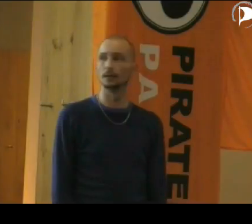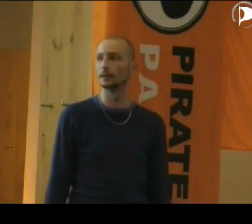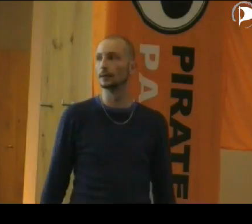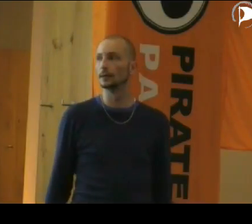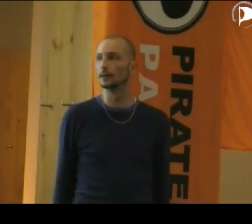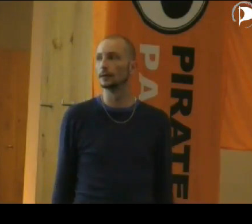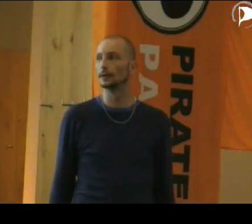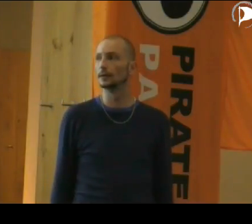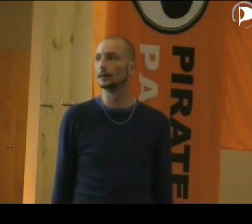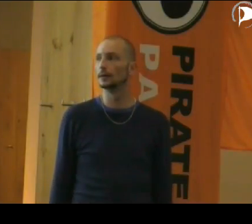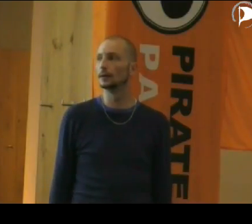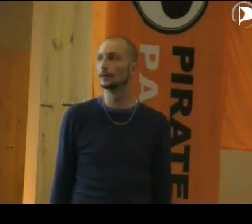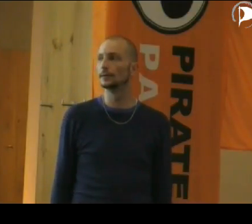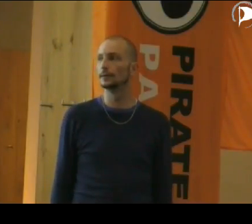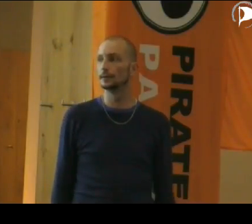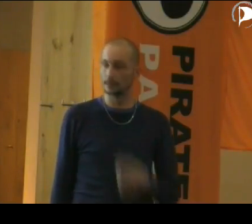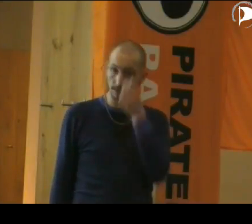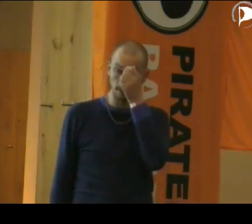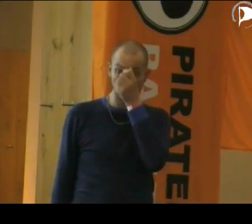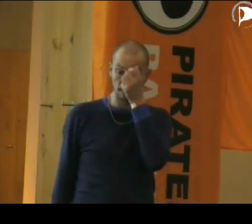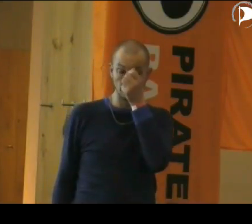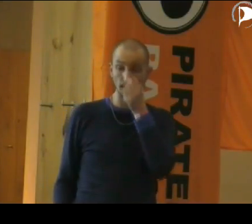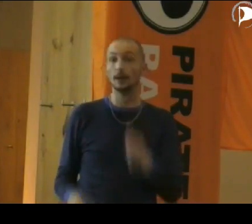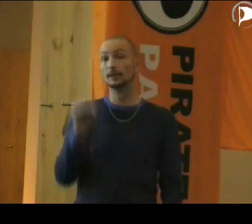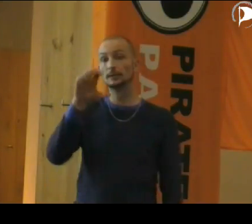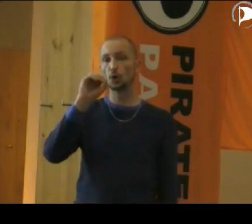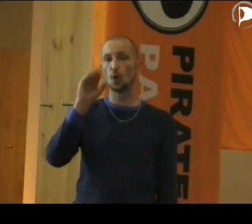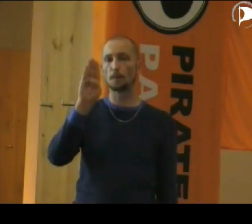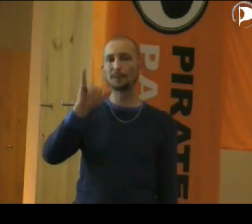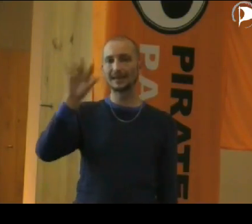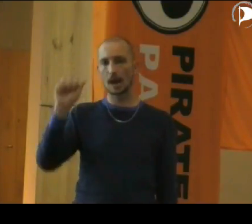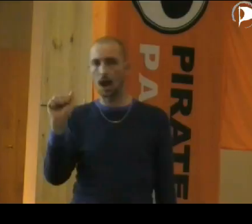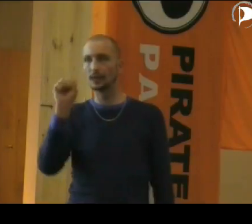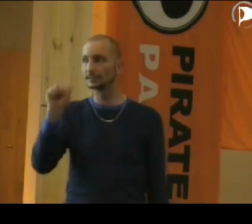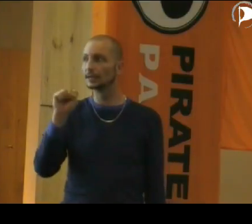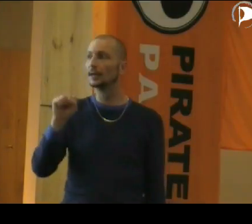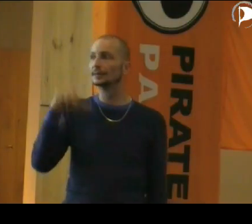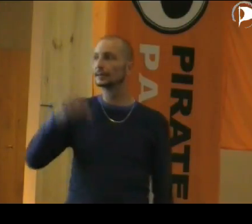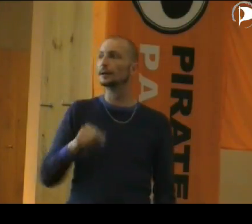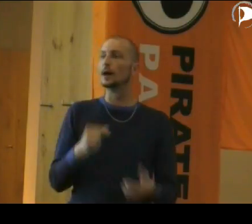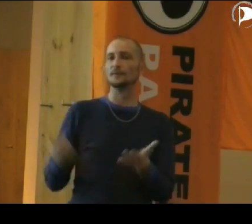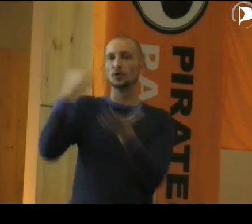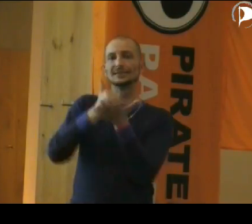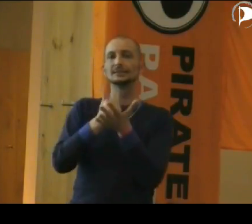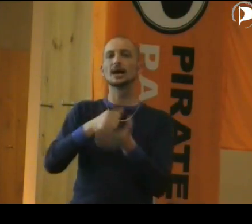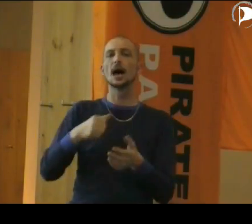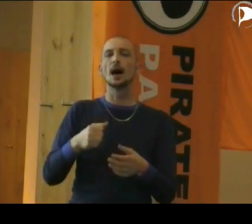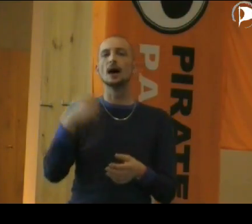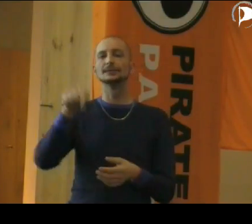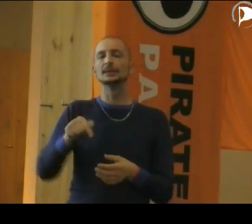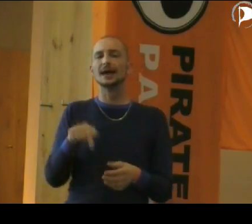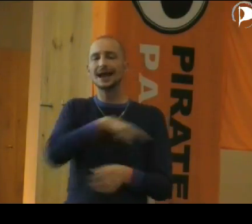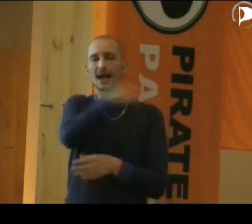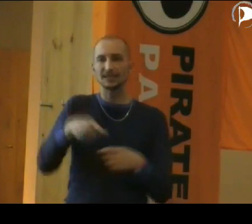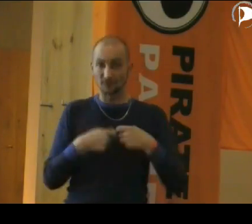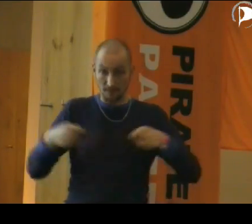ja studios plätzchen stellvertretende vorsitzende chrysler-anteile heidelberg und auch ich hätte eine frage